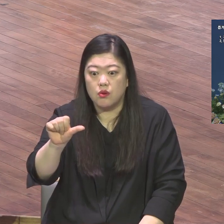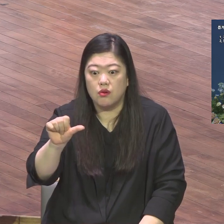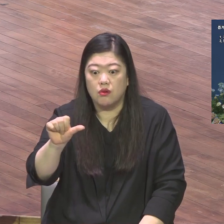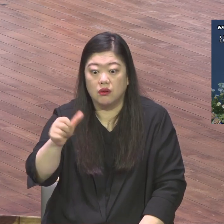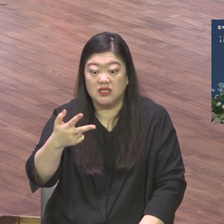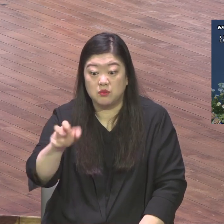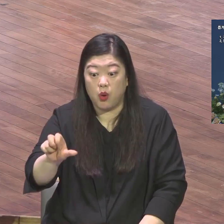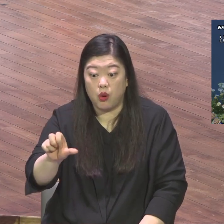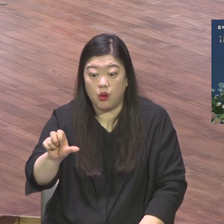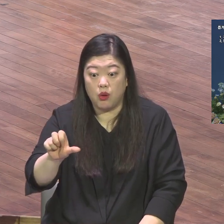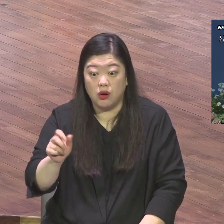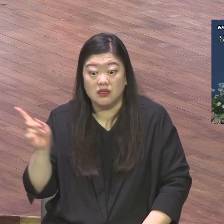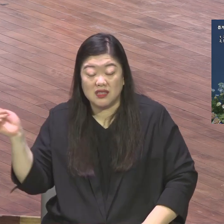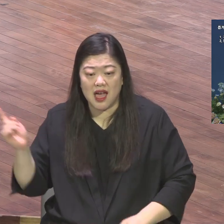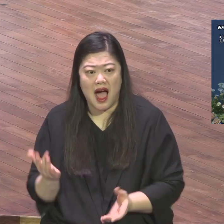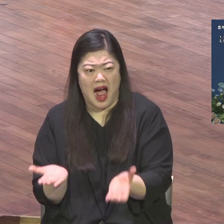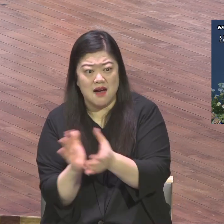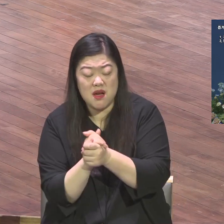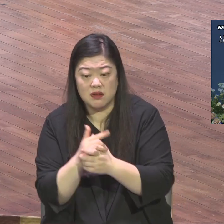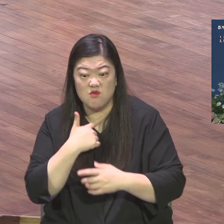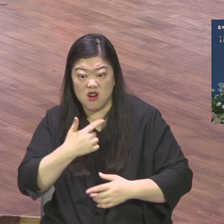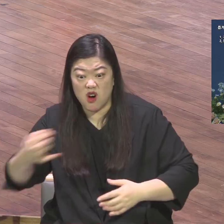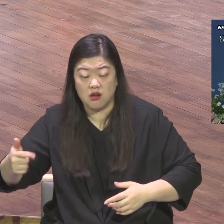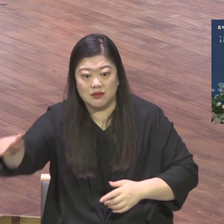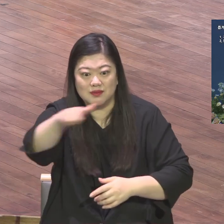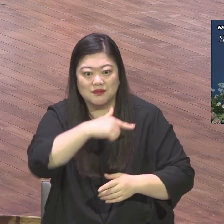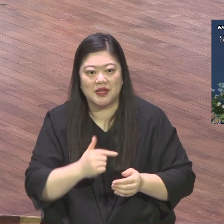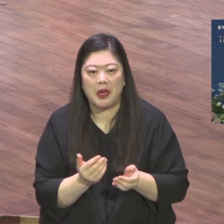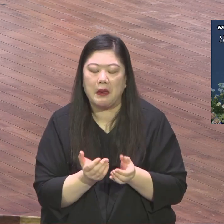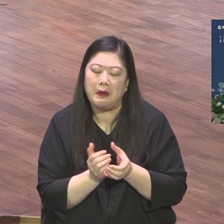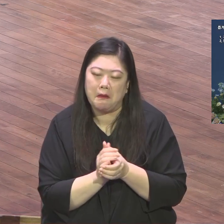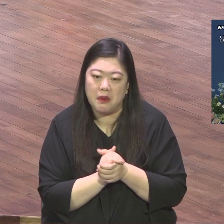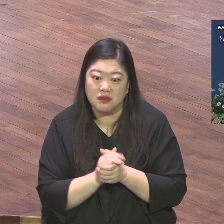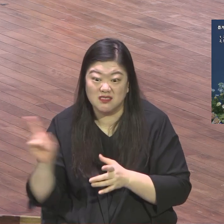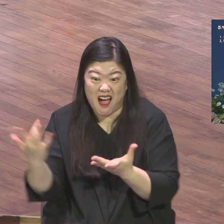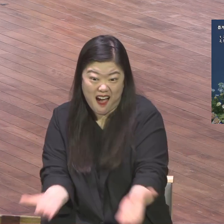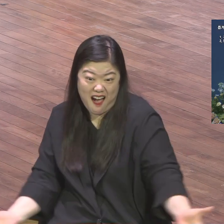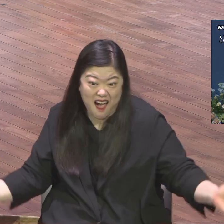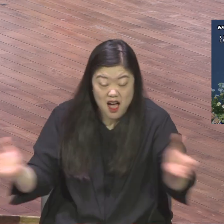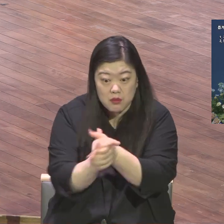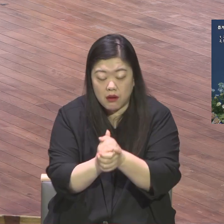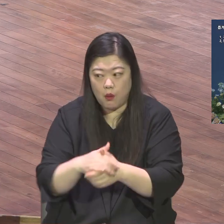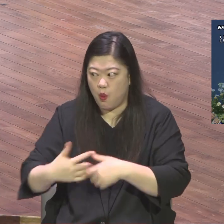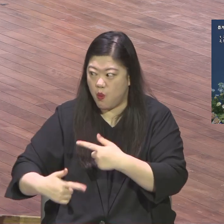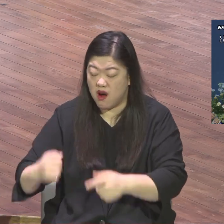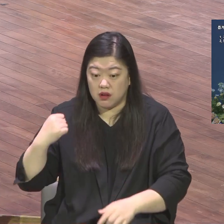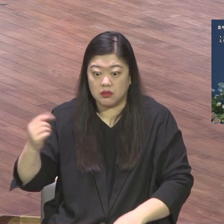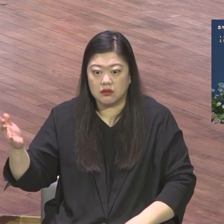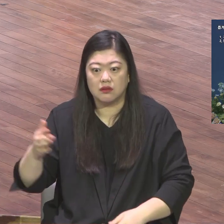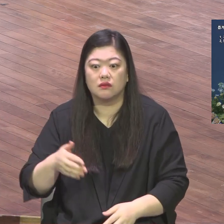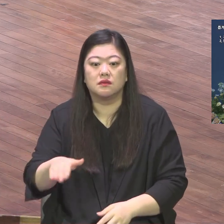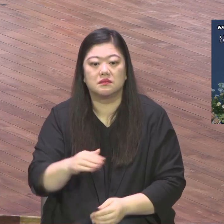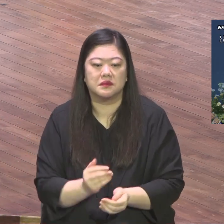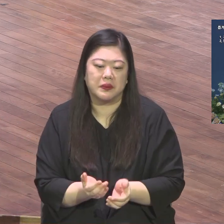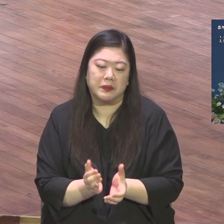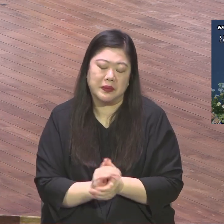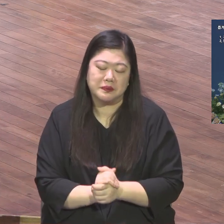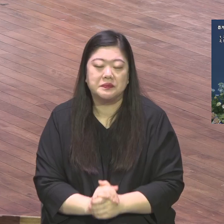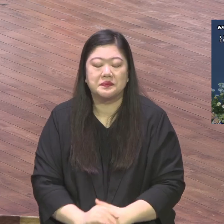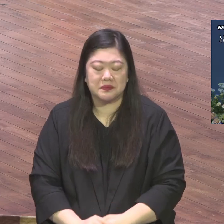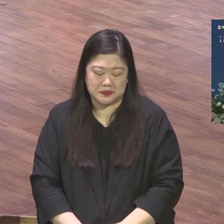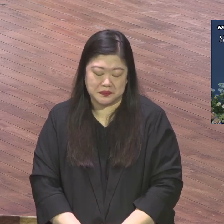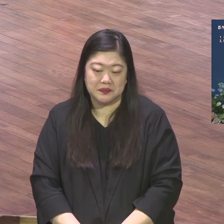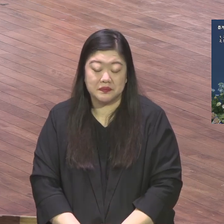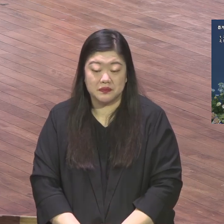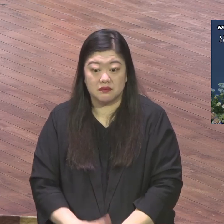봤습니까? 저 열정이 대단하잖아요. 열 아멘도 안 하잖아요. 아멘한 열정도 없잖아요. 가슴속에서